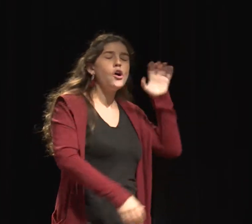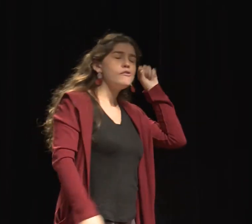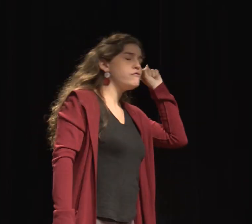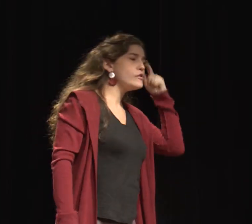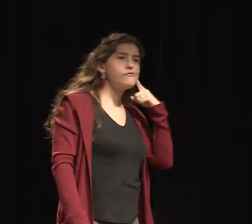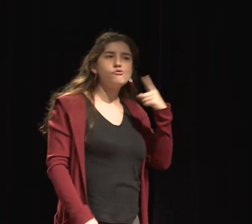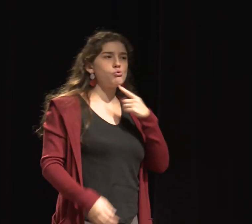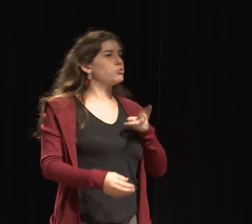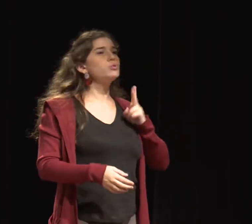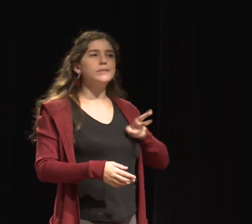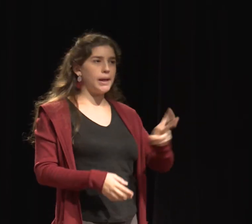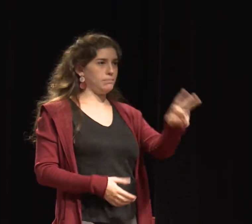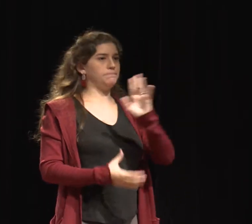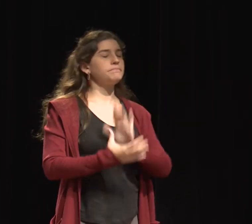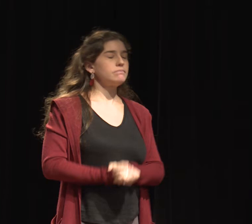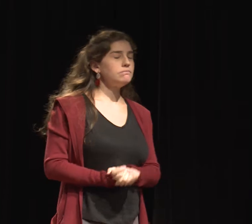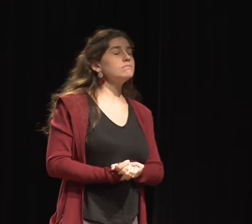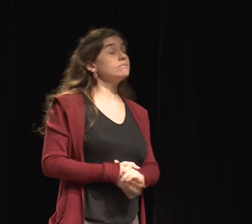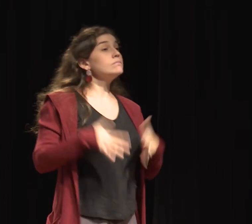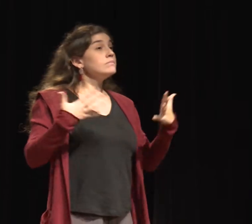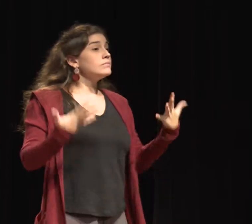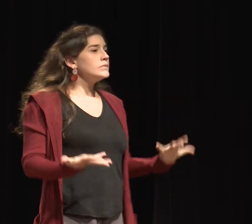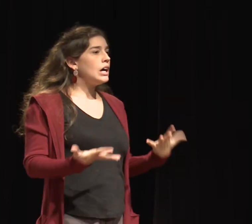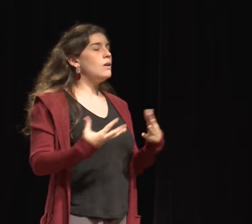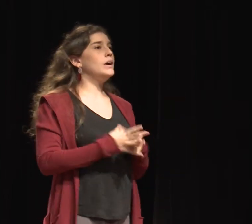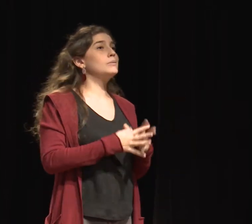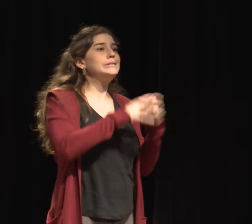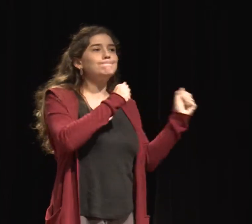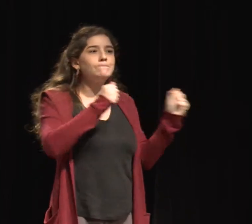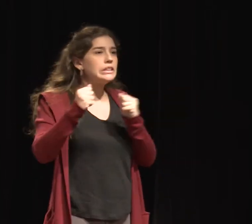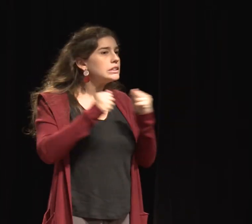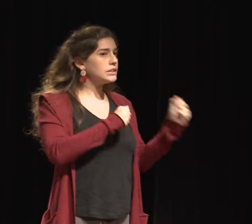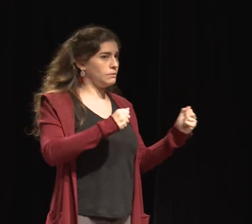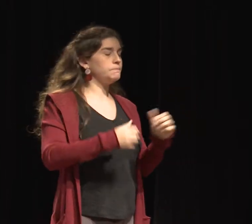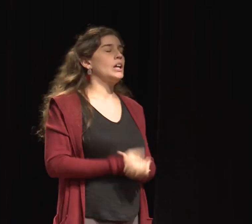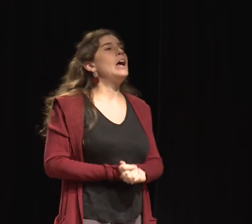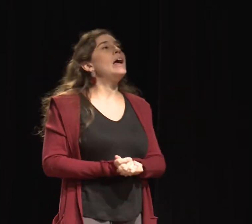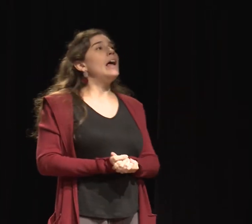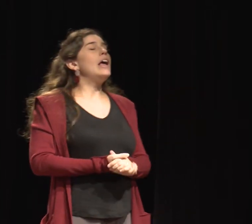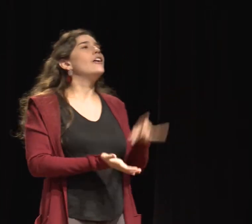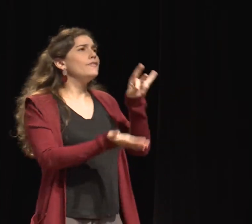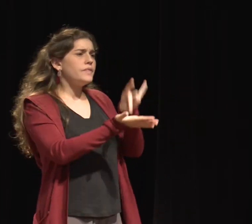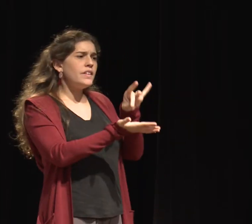Difícil para todos os alunos, independente de surdo ou ouvinte. Sempre tem, eles encontram essa dificuldade. Então, acontece essa